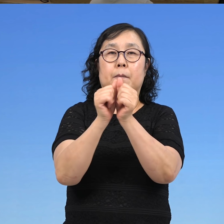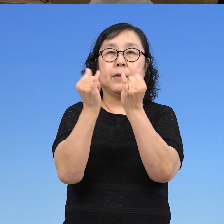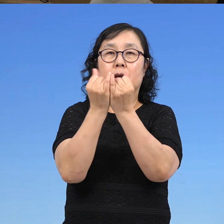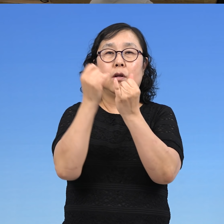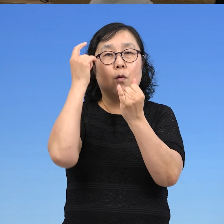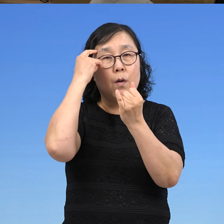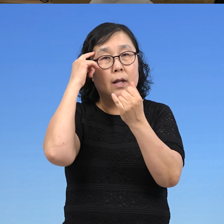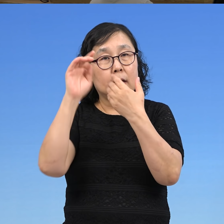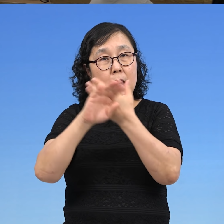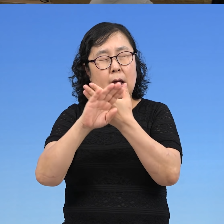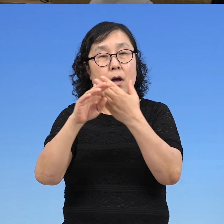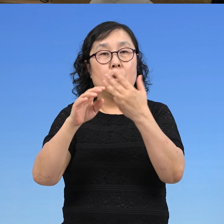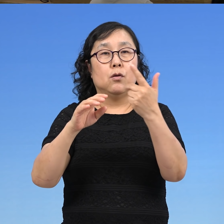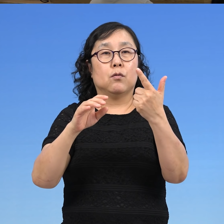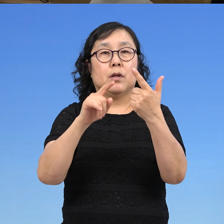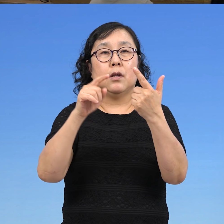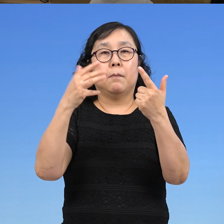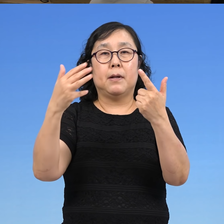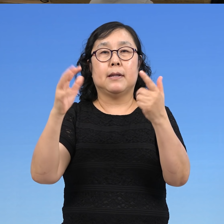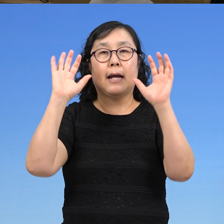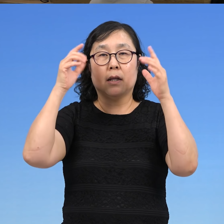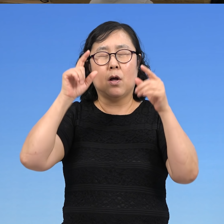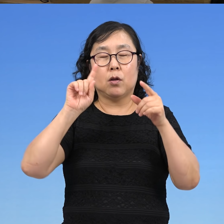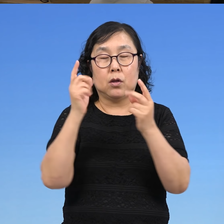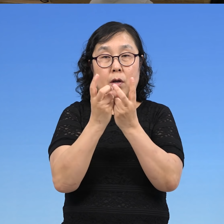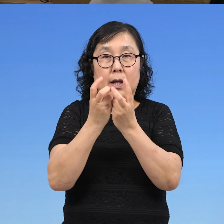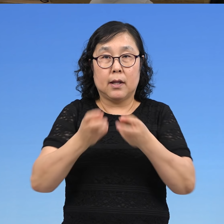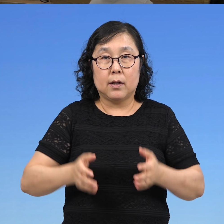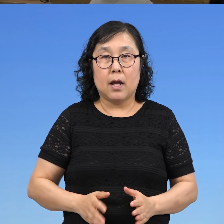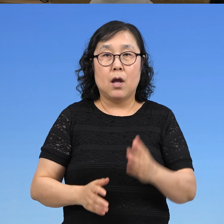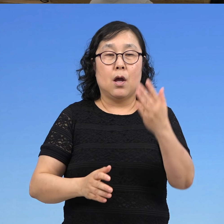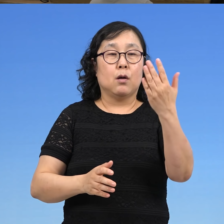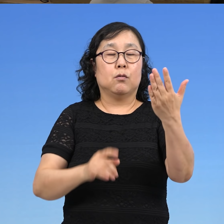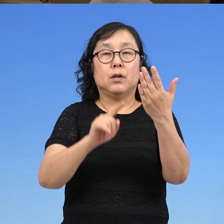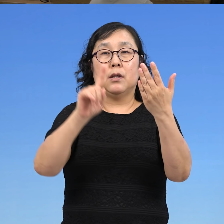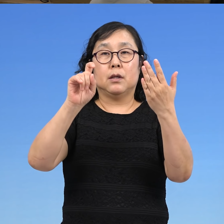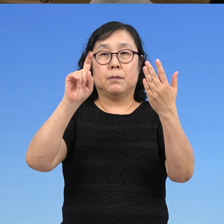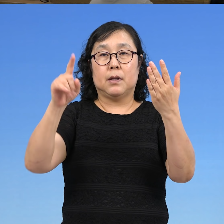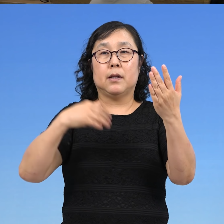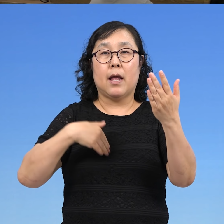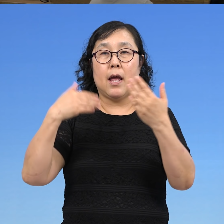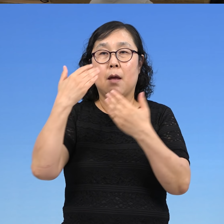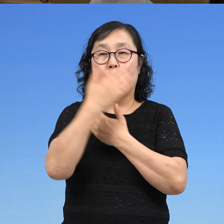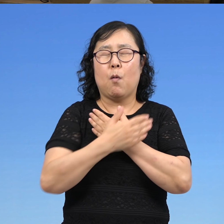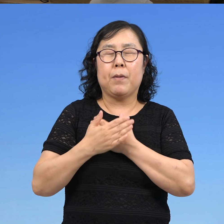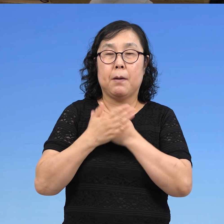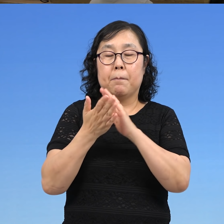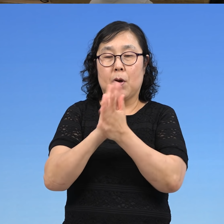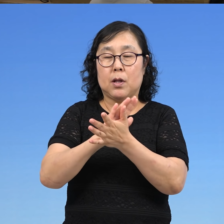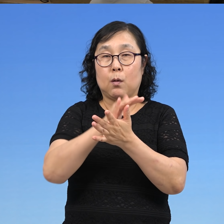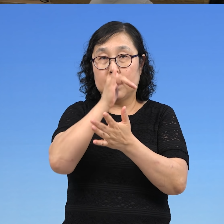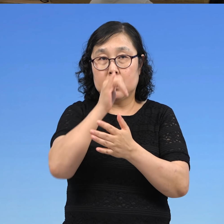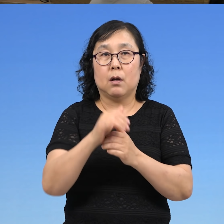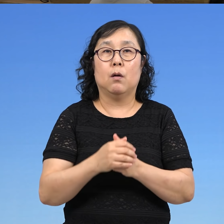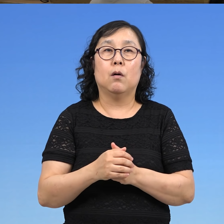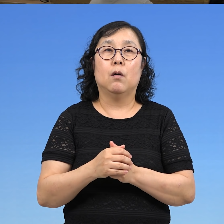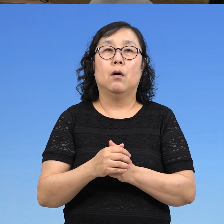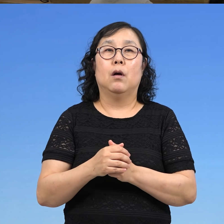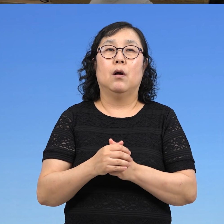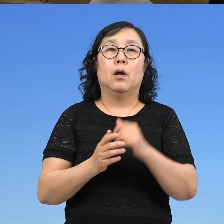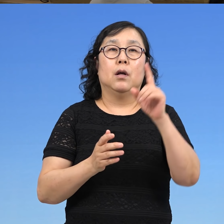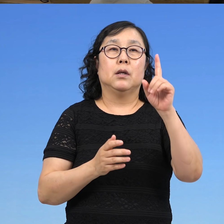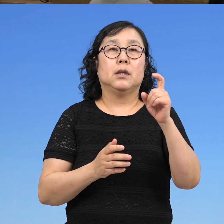너의 달라요 6세부터 8세 까지 아기의 어떻게 태어나 않나요 9 3부터 11 10 11 세까지 내 몸이